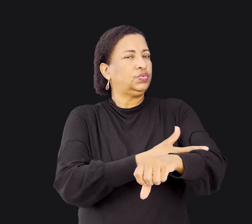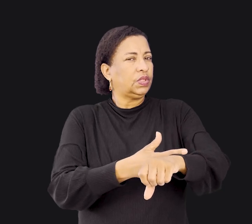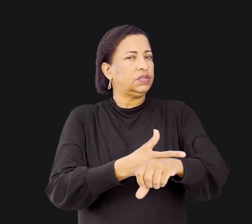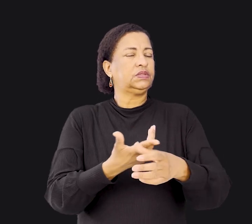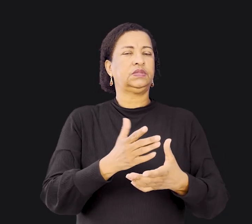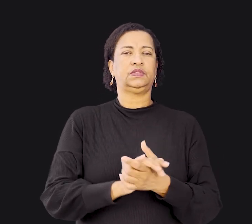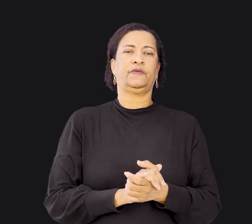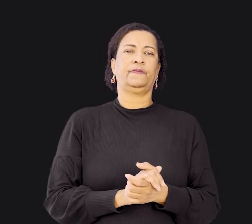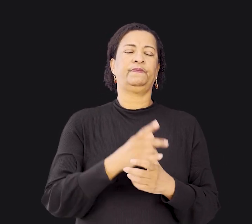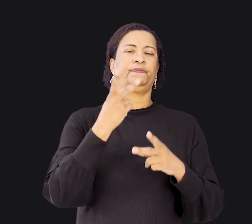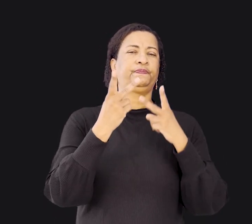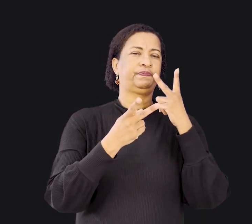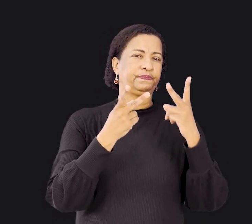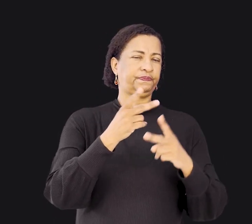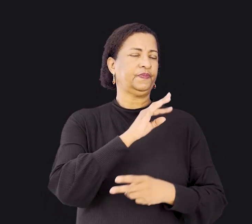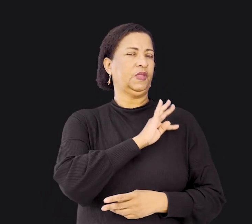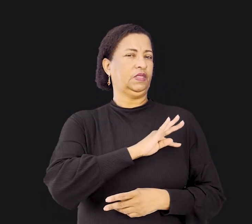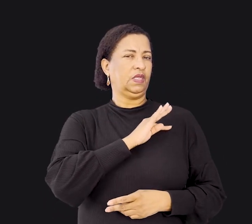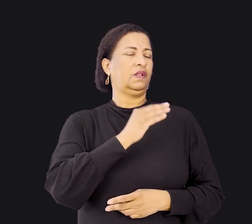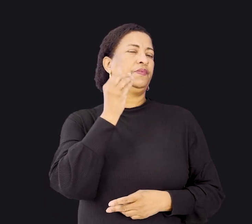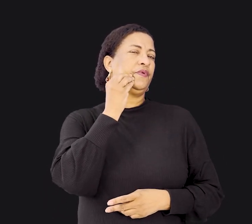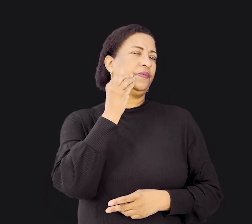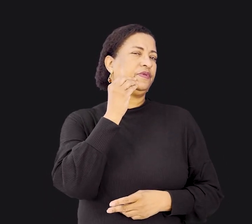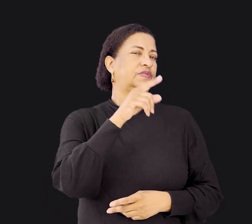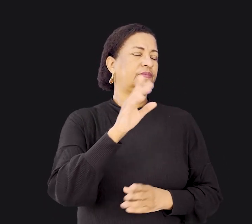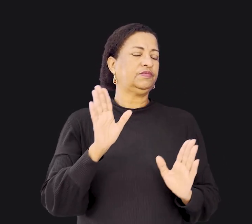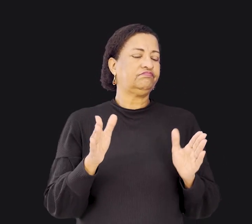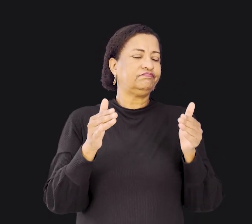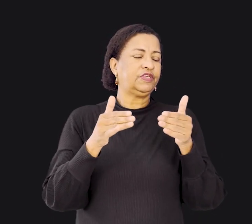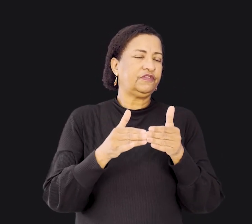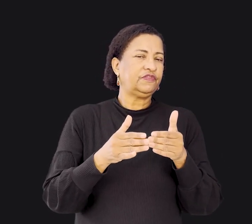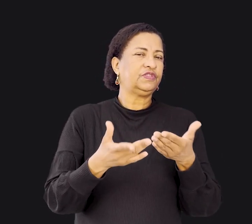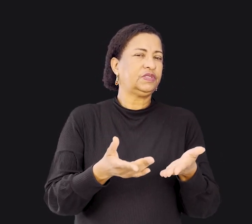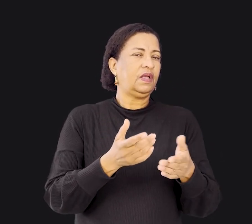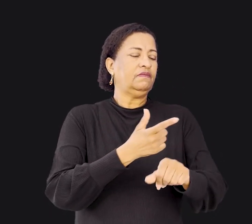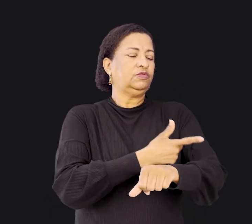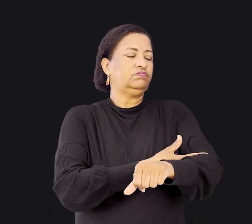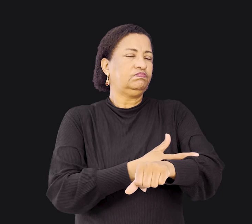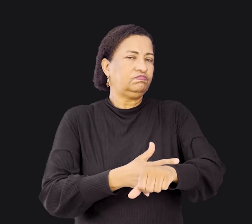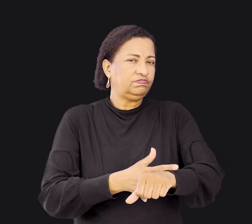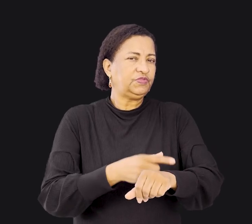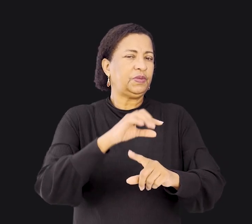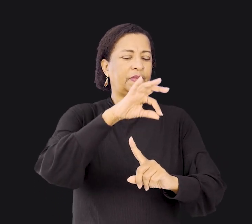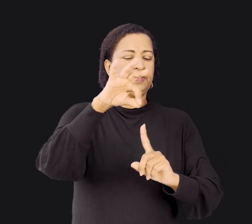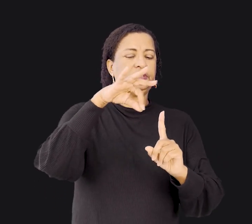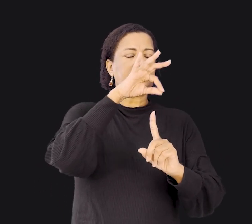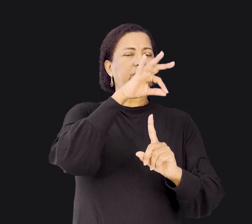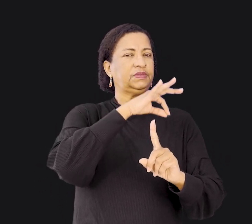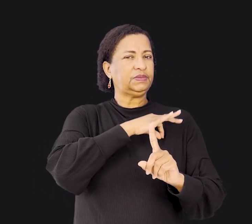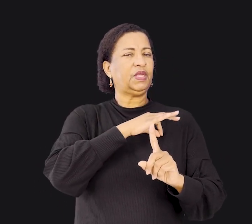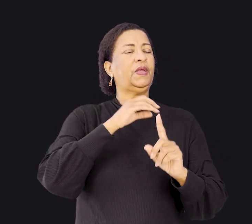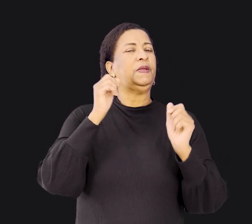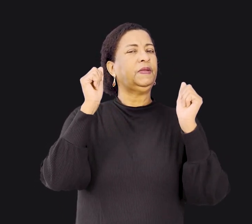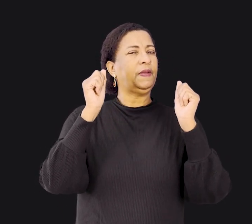da personalidade de Tiago, observamos que ele enfatizava a disciplina espiritual que nos possibilita caminhar na